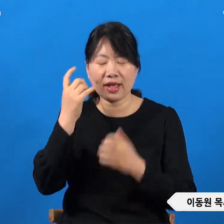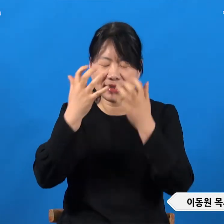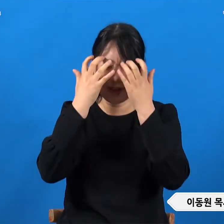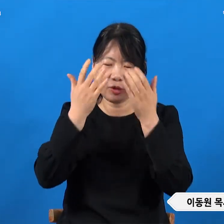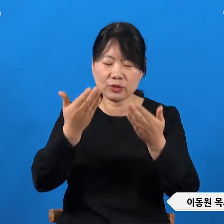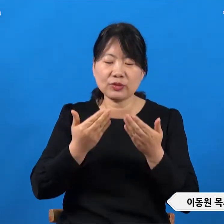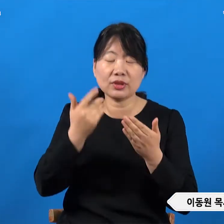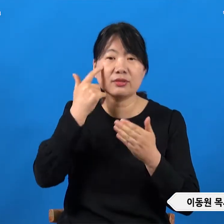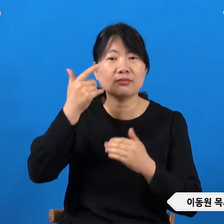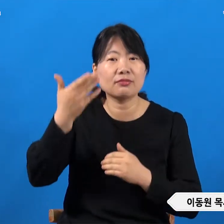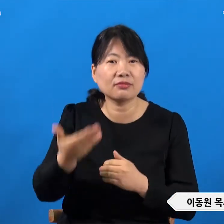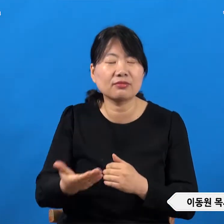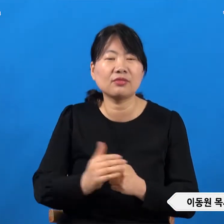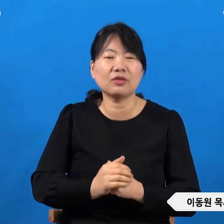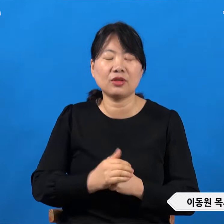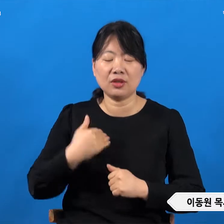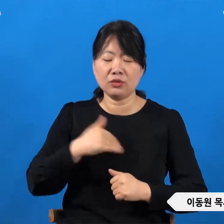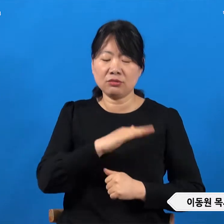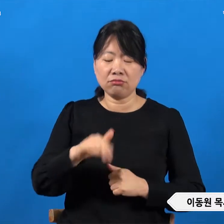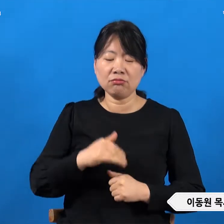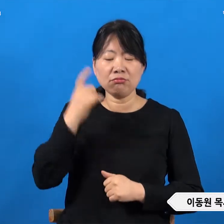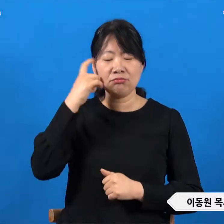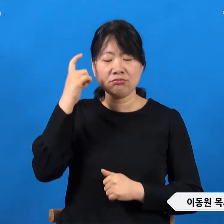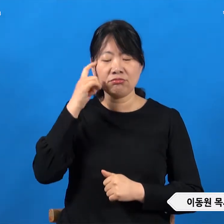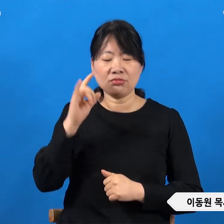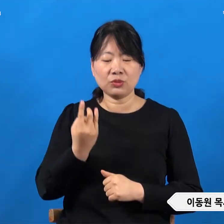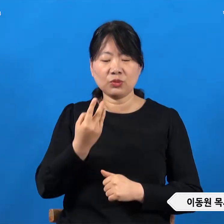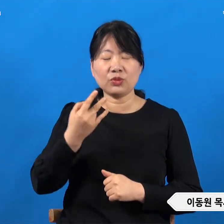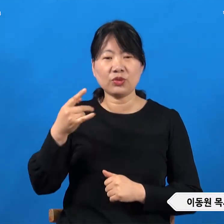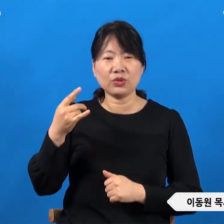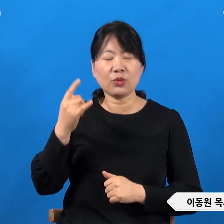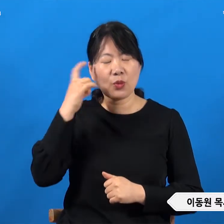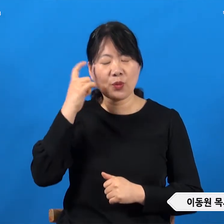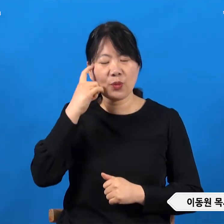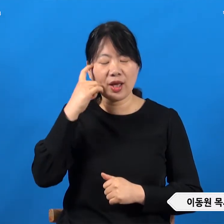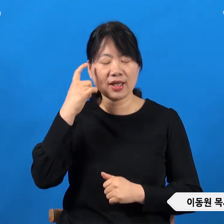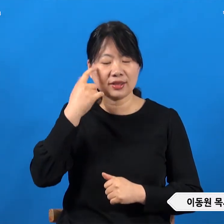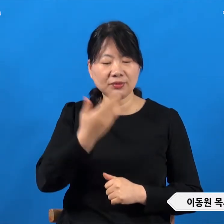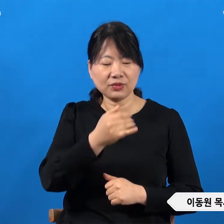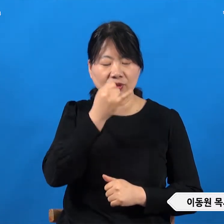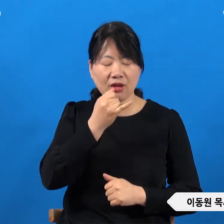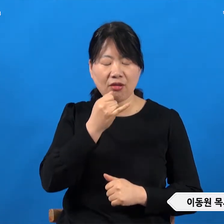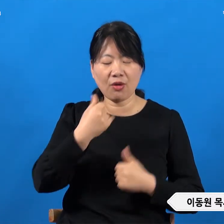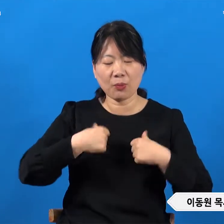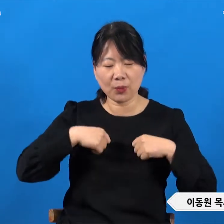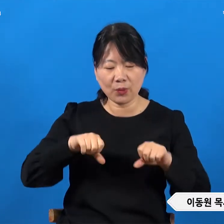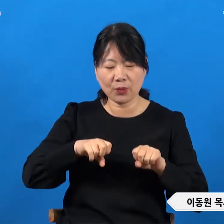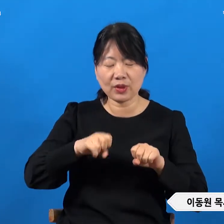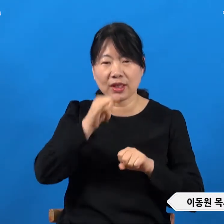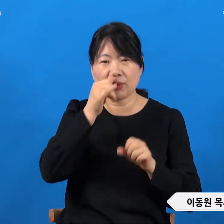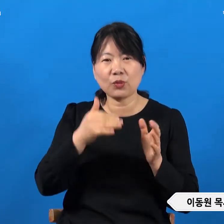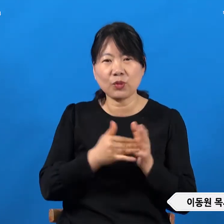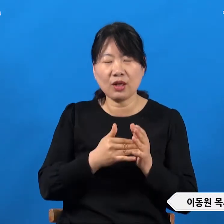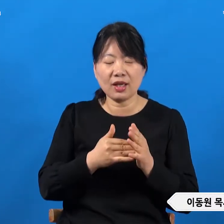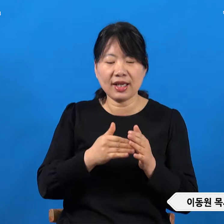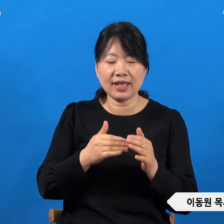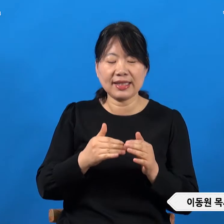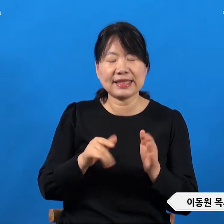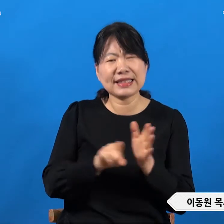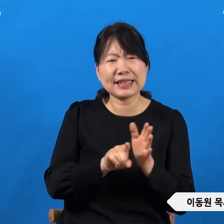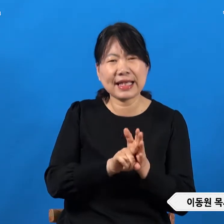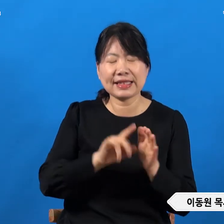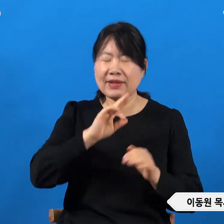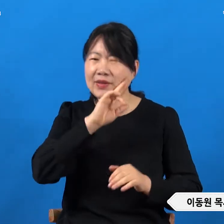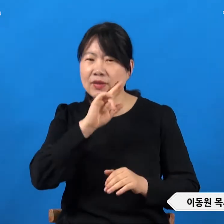시련을 주시나요? 우리는 왜라는 질문을 던지면서 주저앉기도 하고 혹은 신앙의